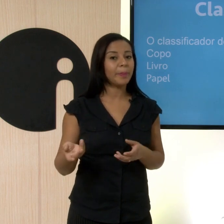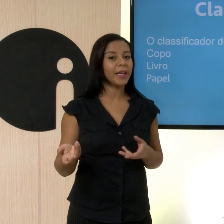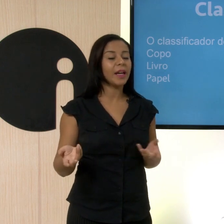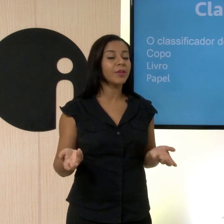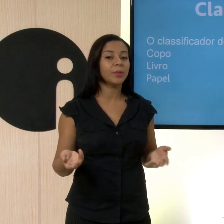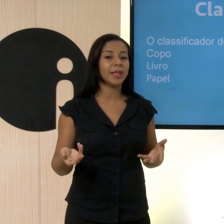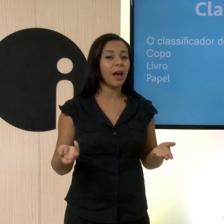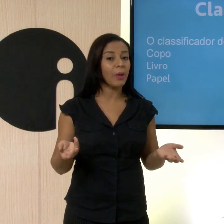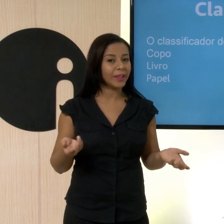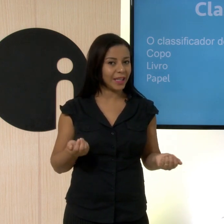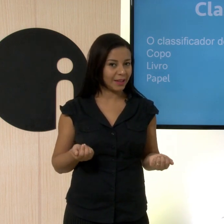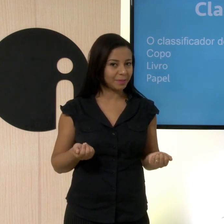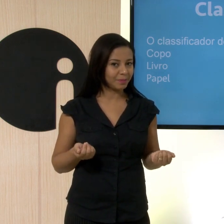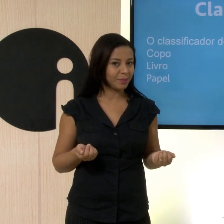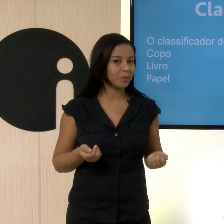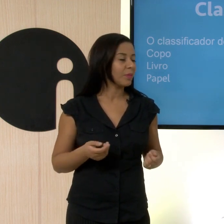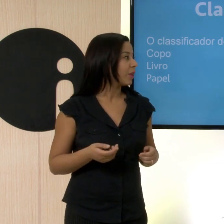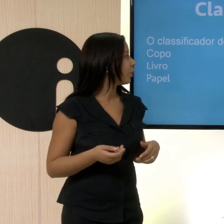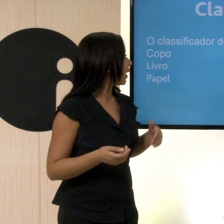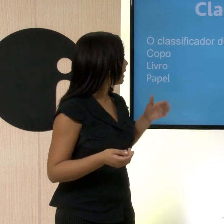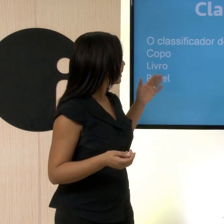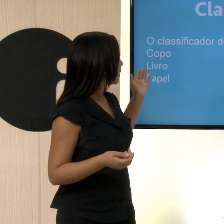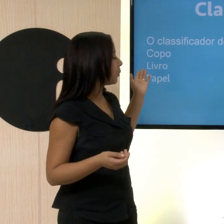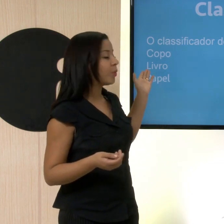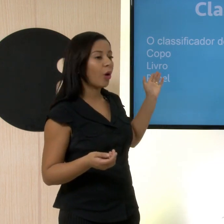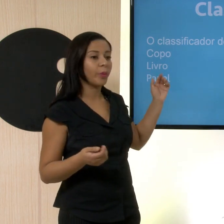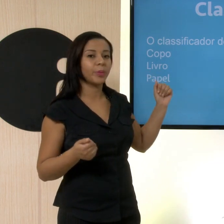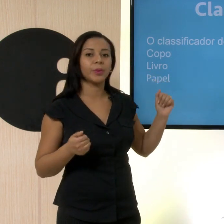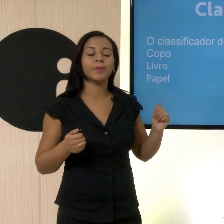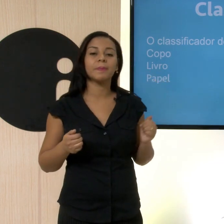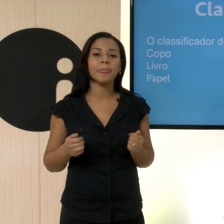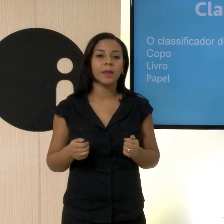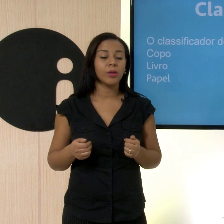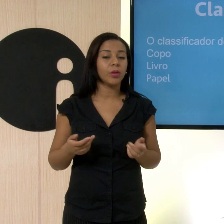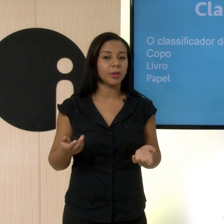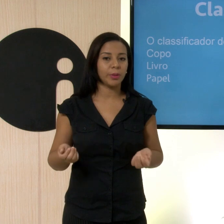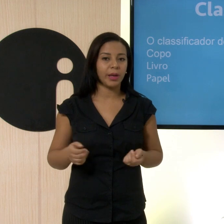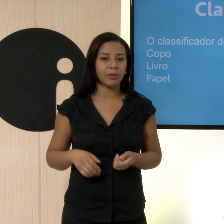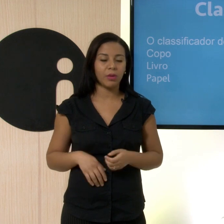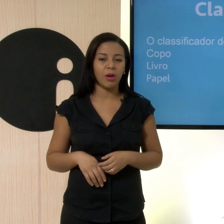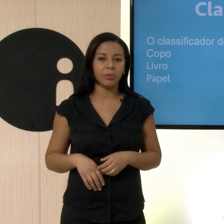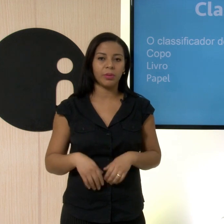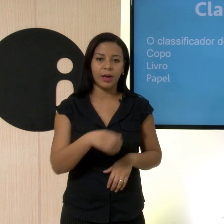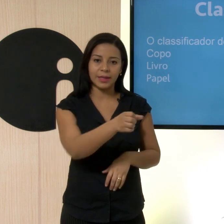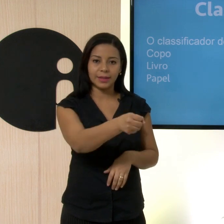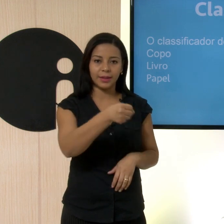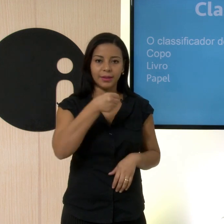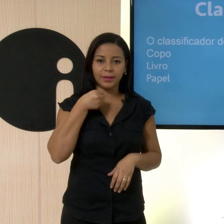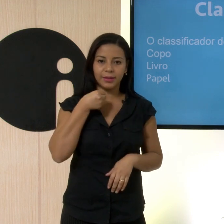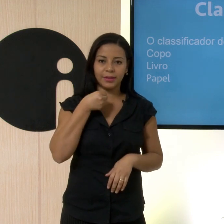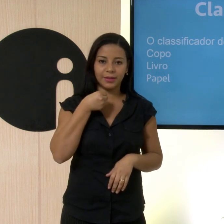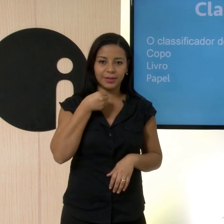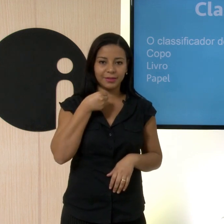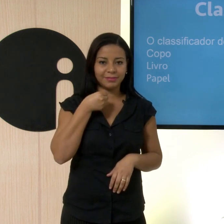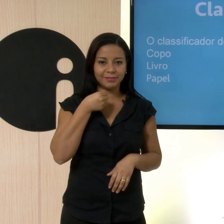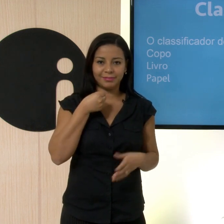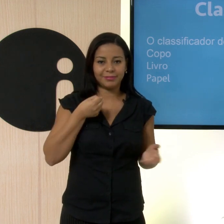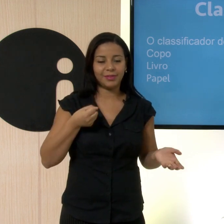pegar, eu vou pegar o quê? No caso aqui, um copo. Como que eu pego um copo? Assim? Não,